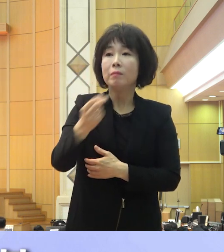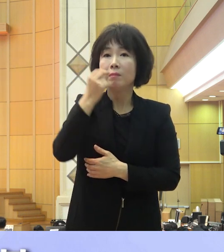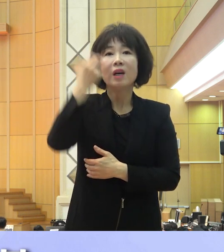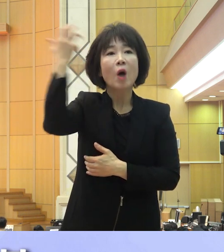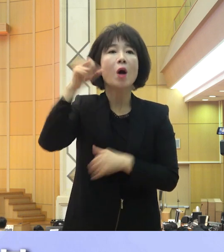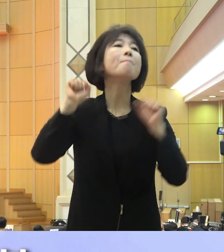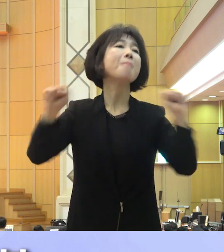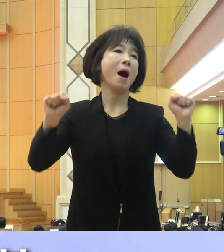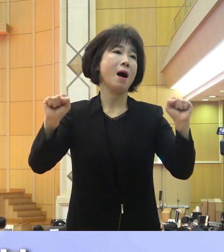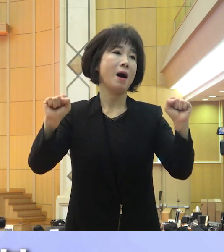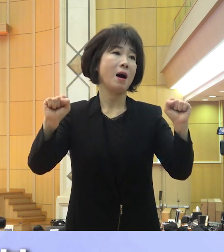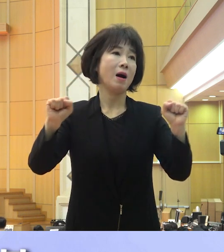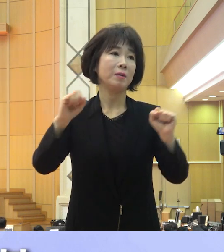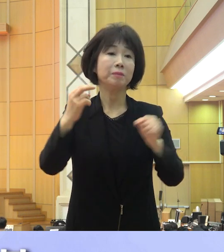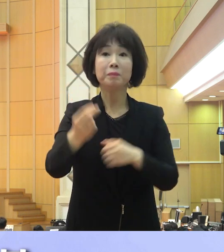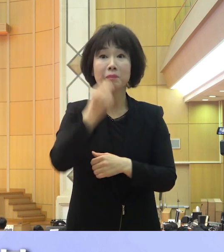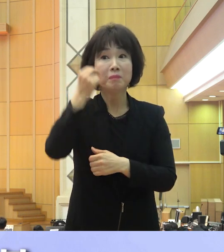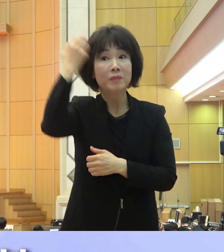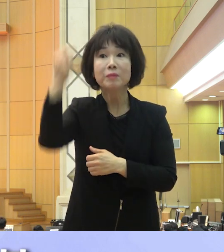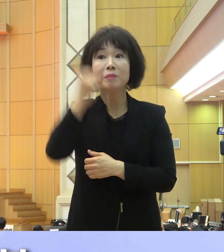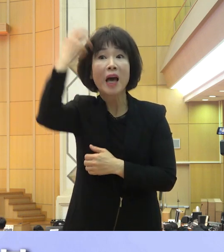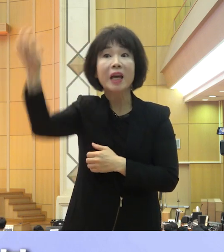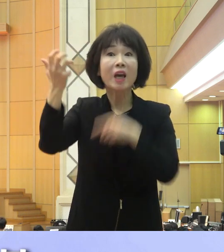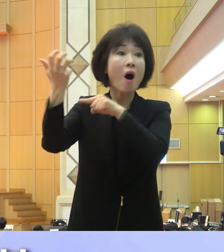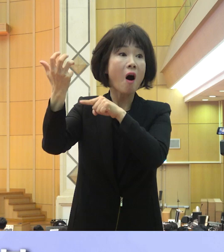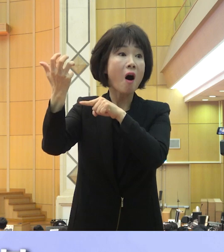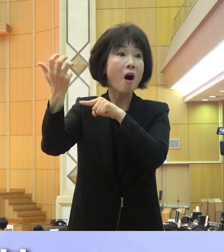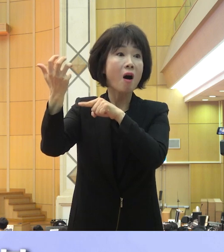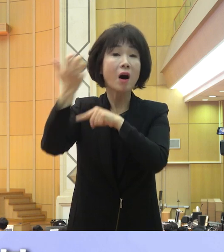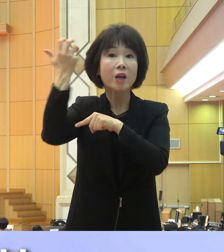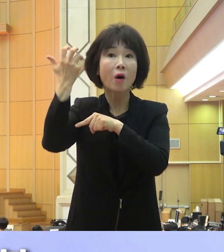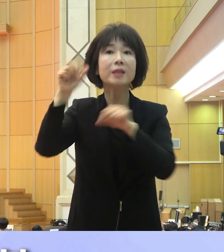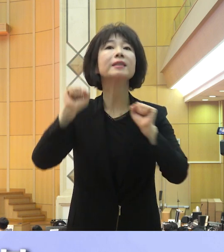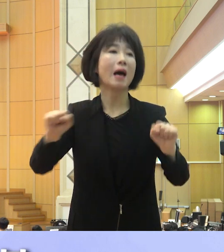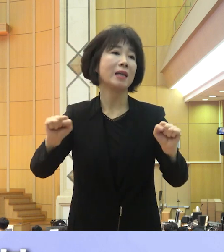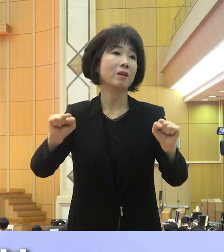했습니다. 생명이라고 하는 것은 산영,